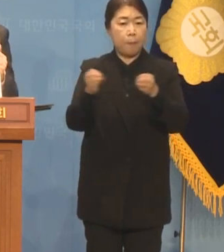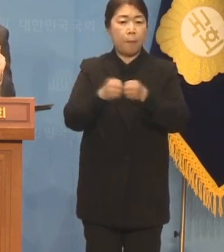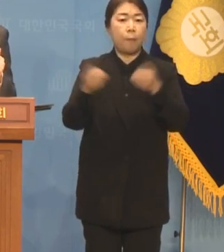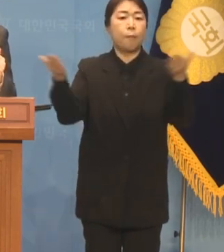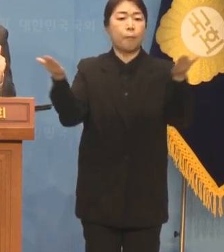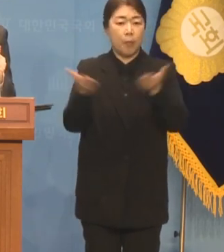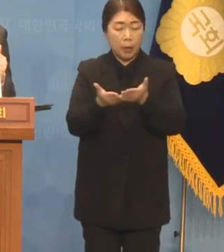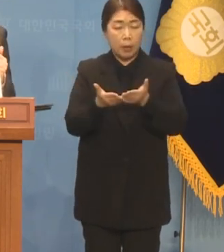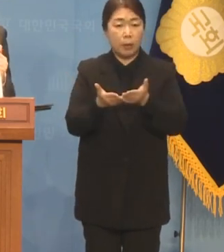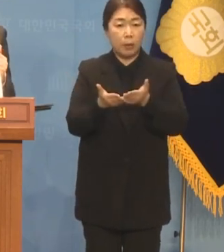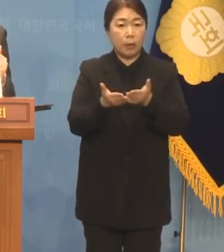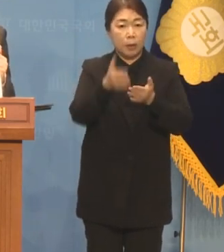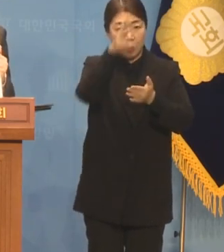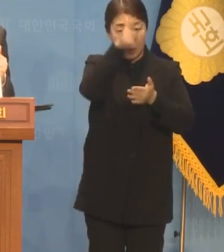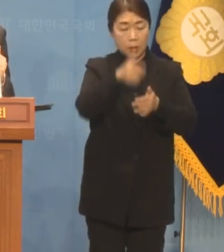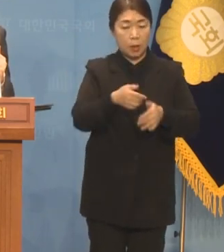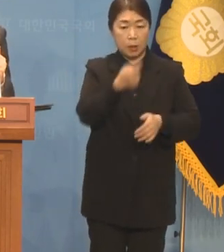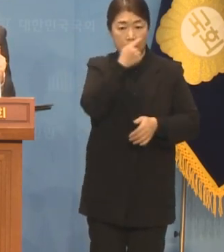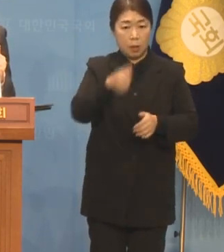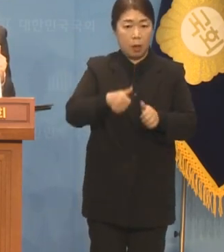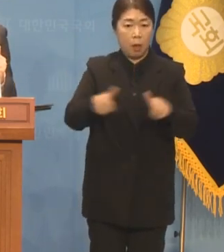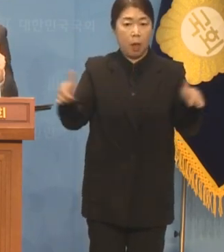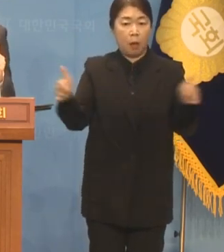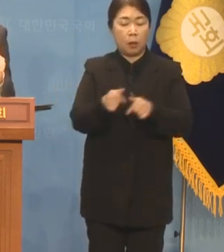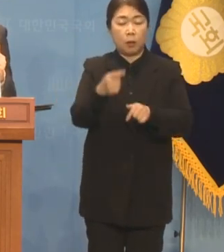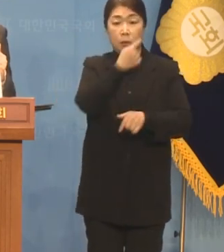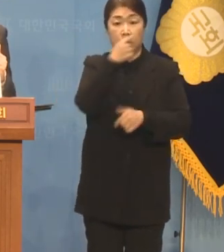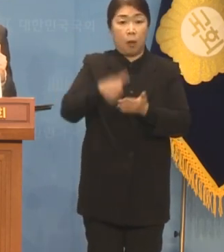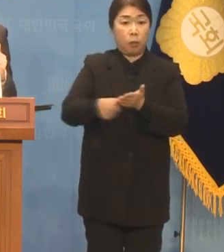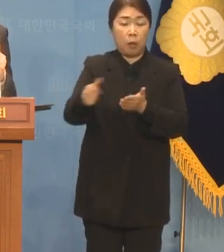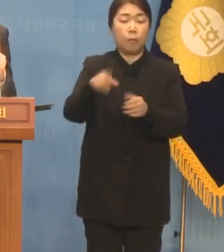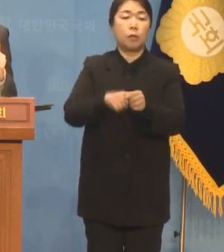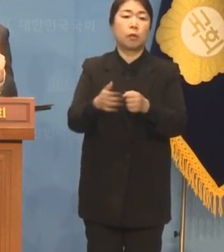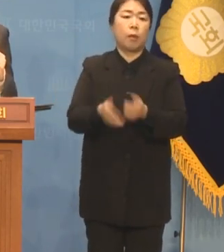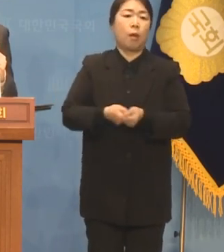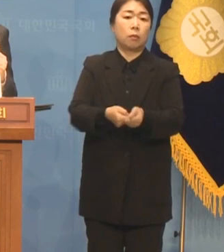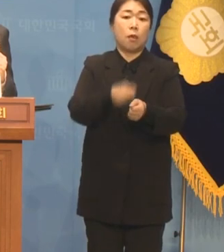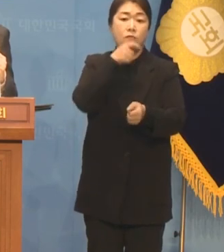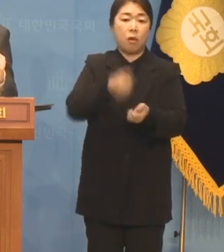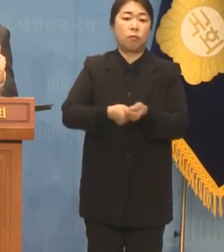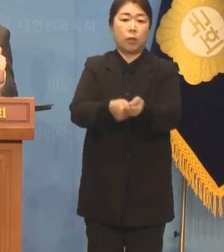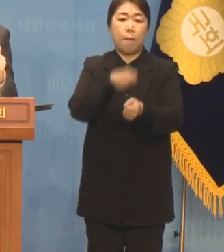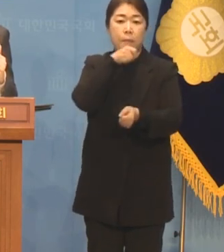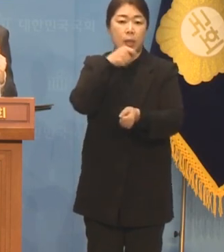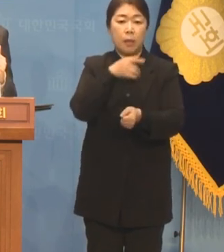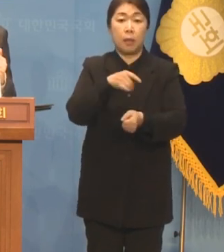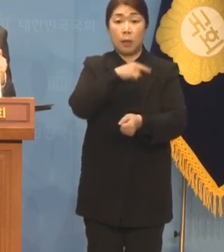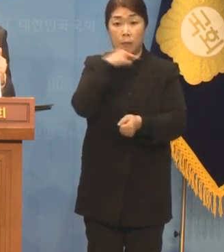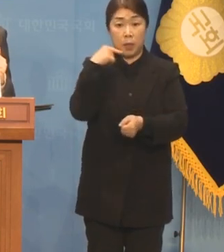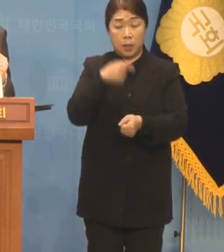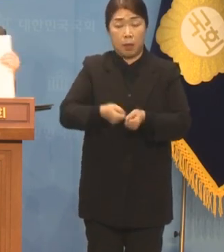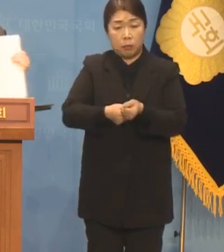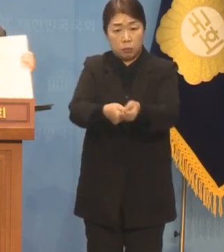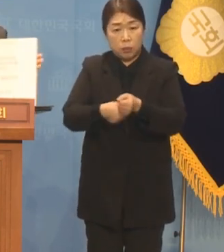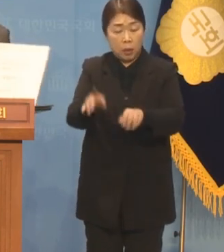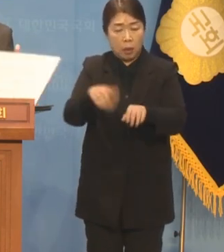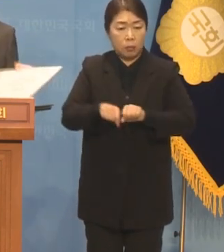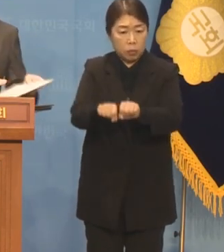현장을 경찰 측이 증거인멸한 것이 아닌가라는 합리적인 유추가 가능합니다.